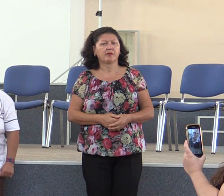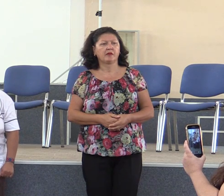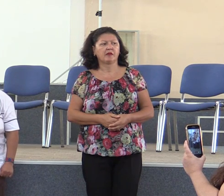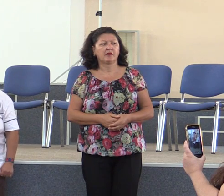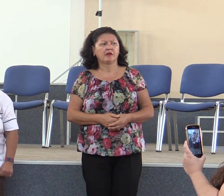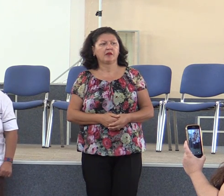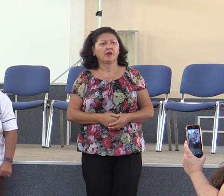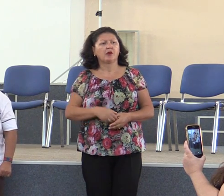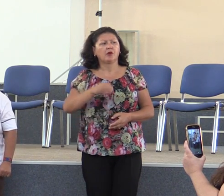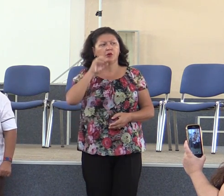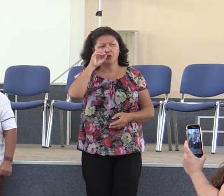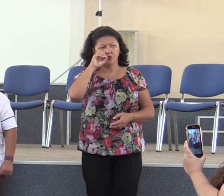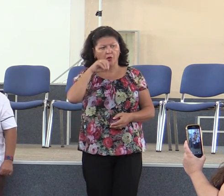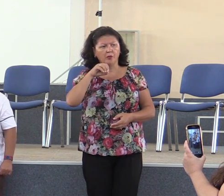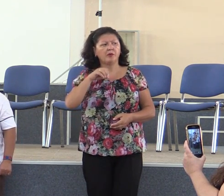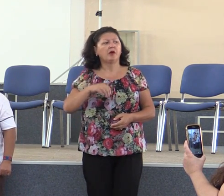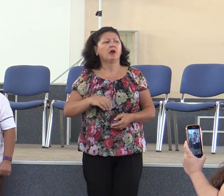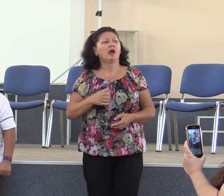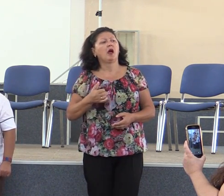Un gol care este cel mai